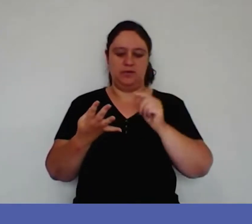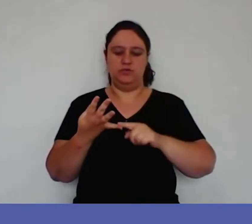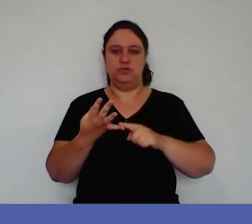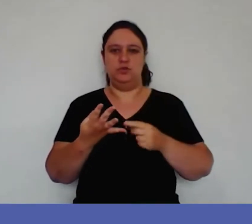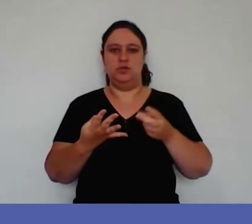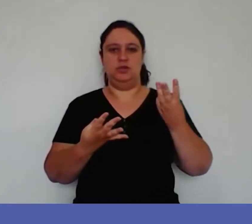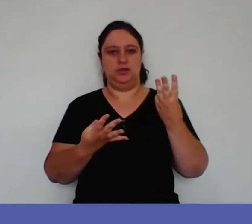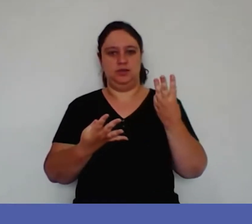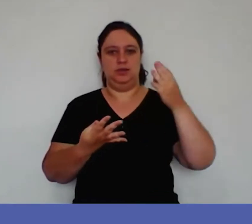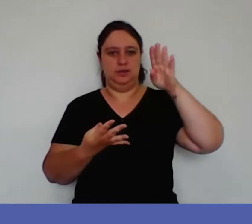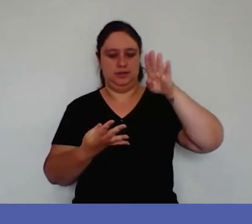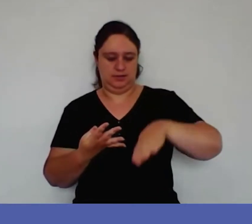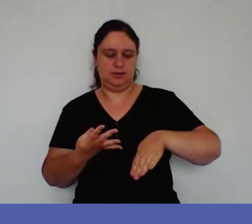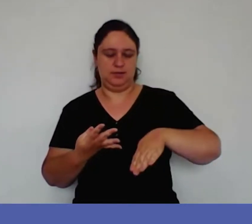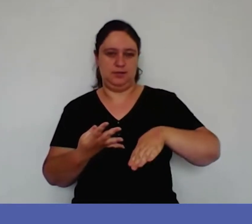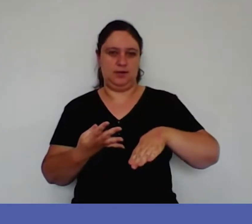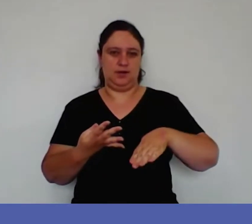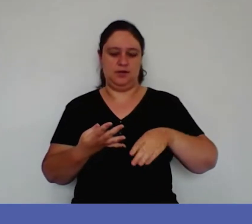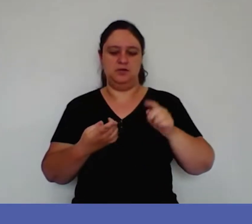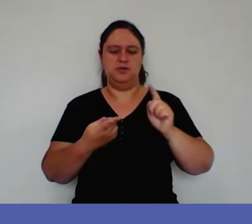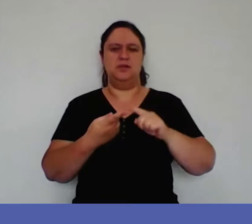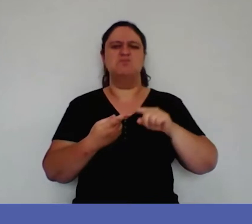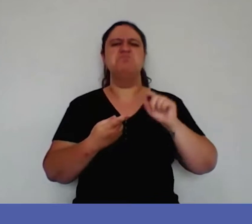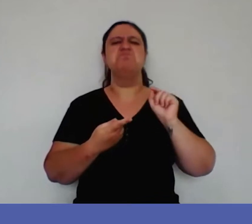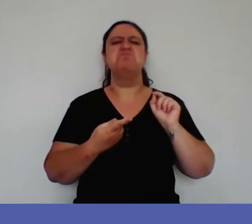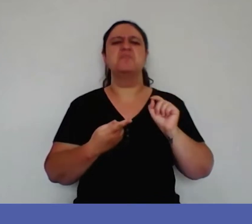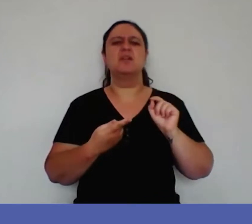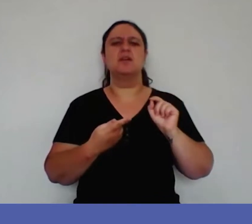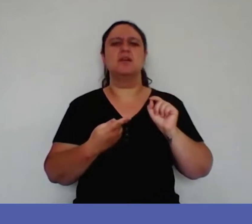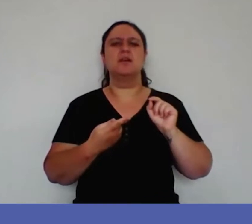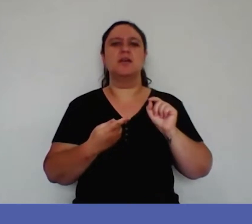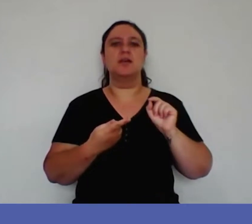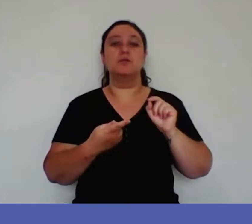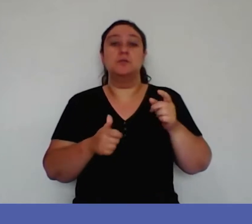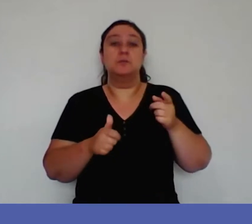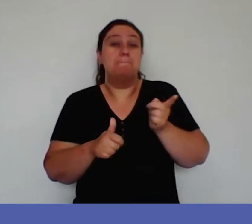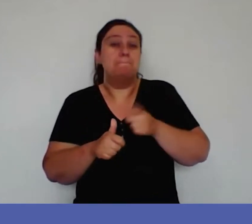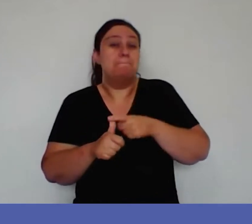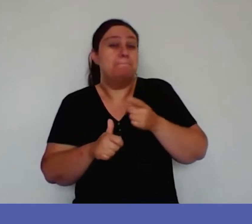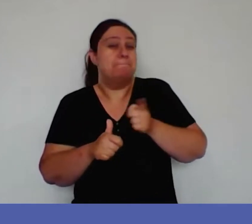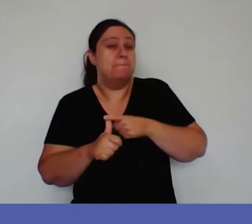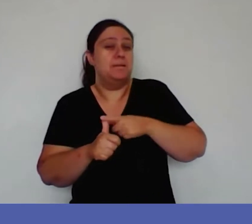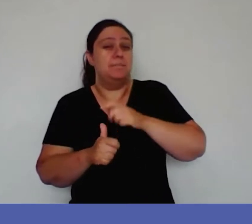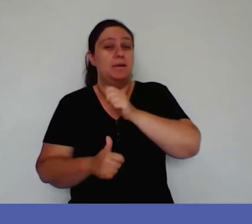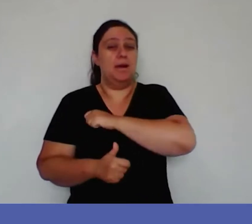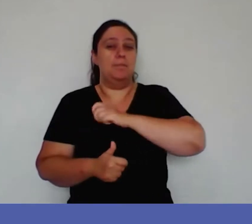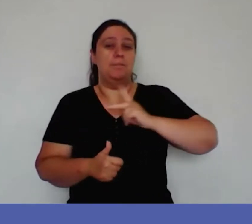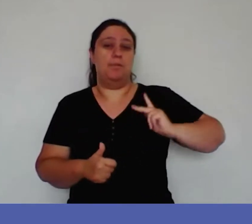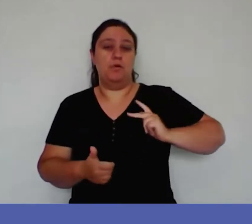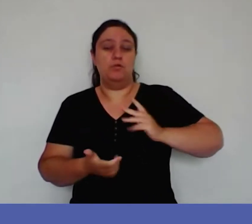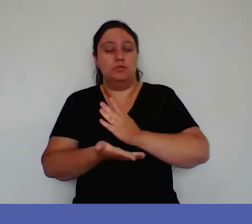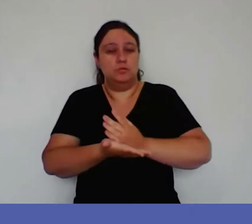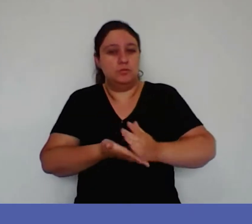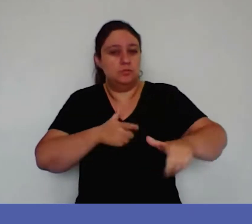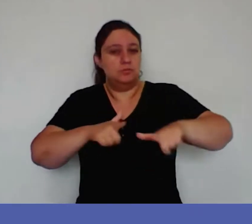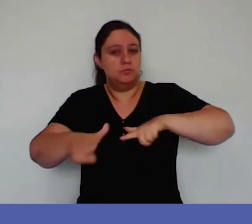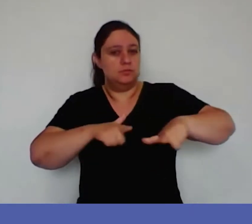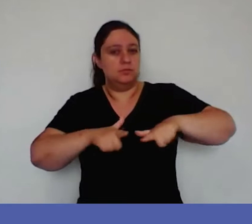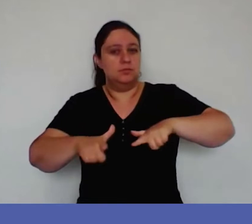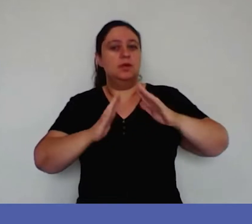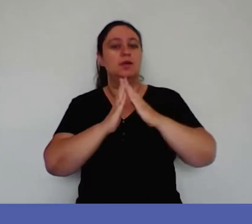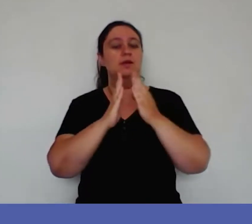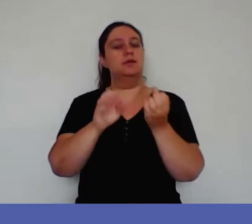apóstolos, primeiro grupo de servos de Deus que passaram a trabalhar na igreja para a edificação da igreja. E